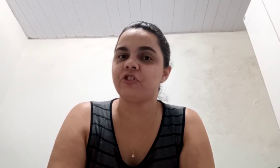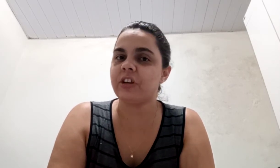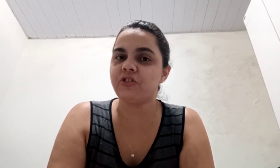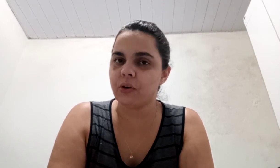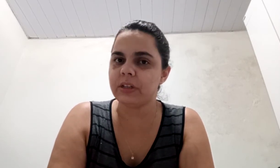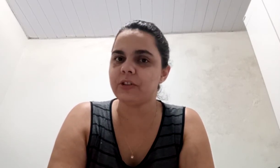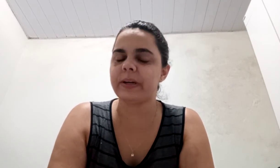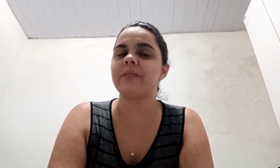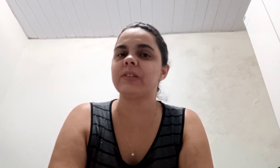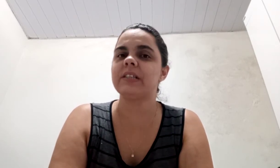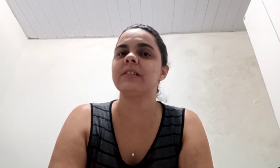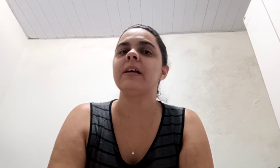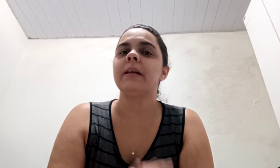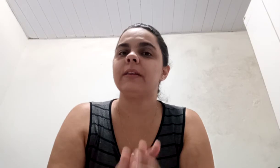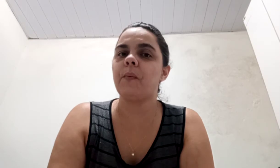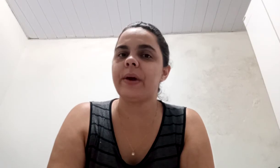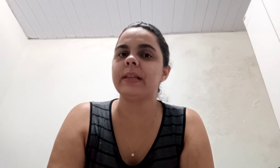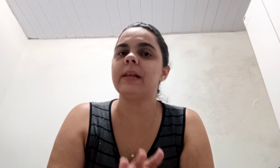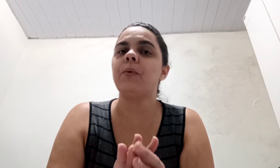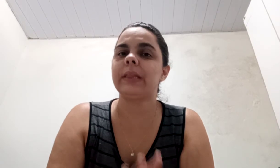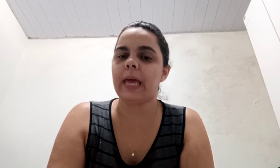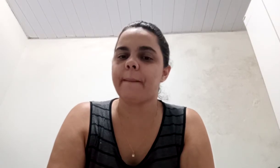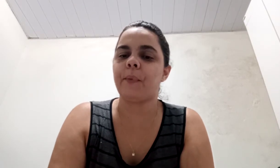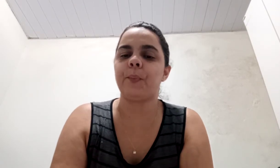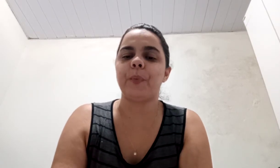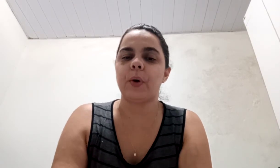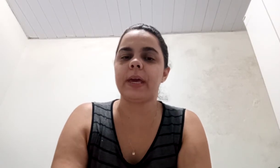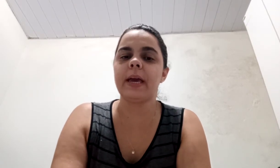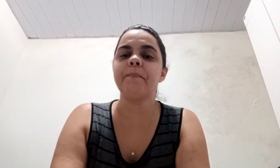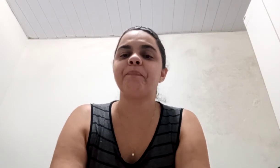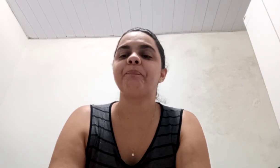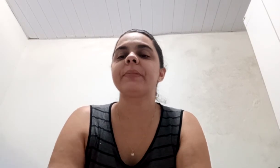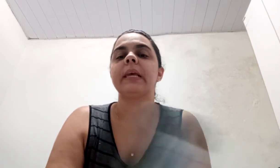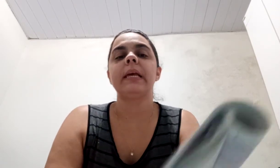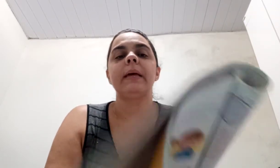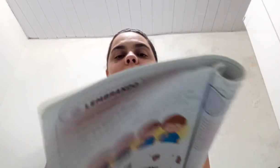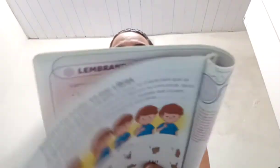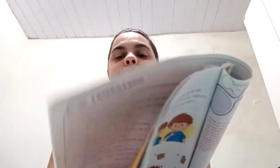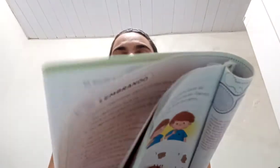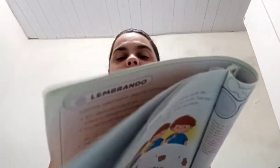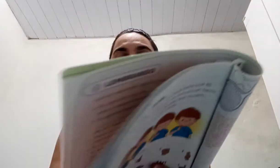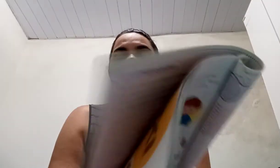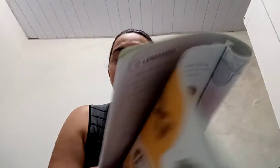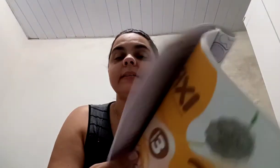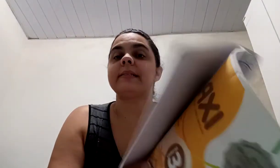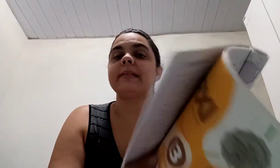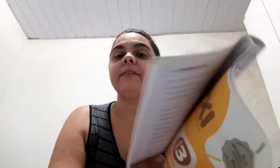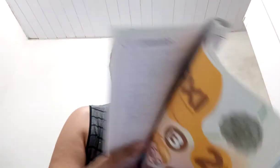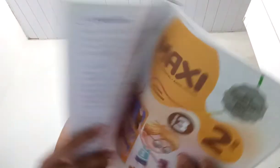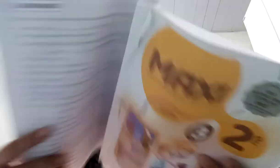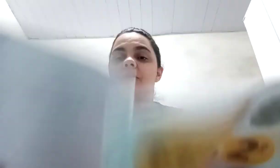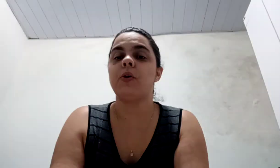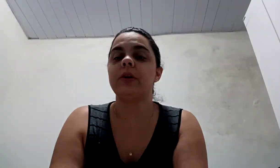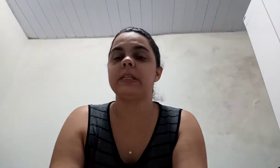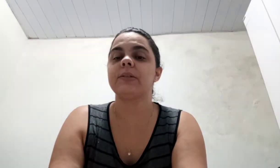já estou dando para que vocês não perdam tempo, ok? Para mais informações, o que